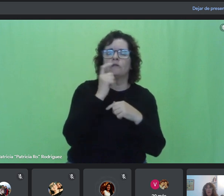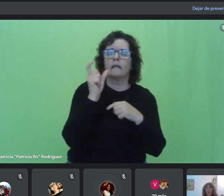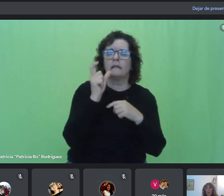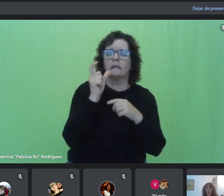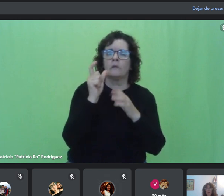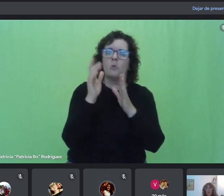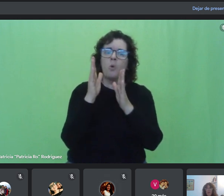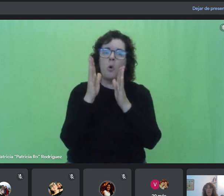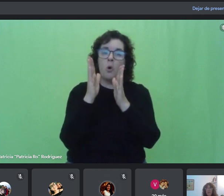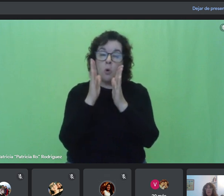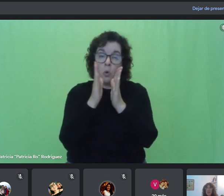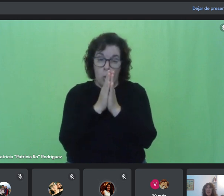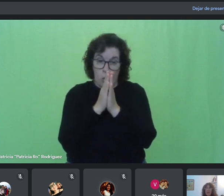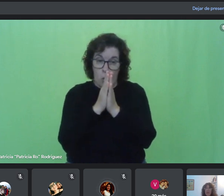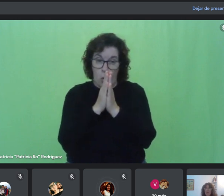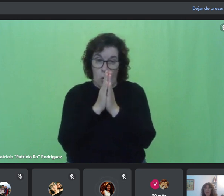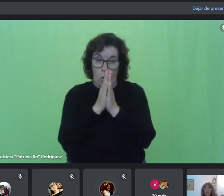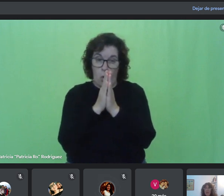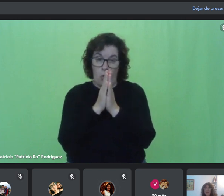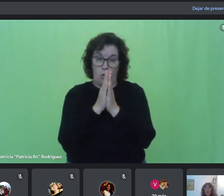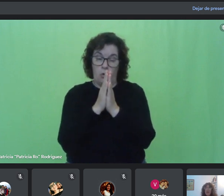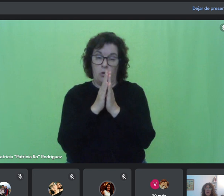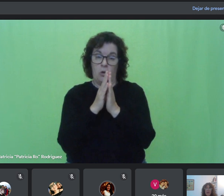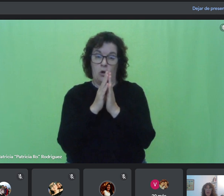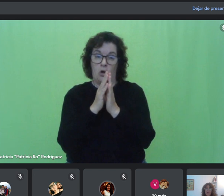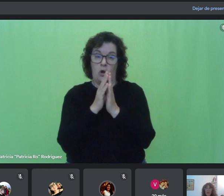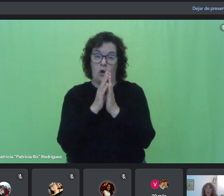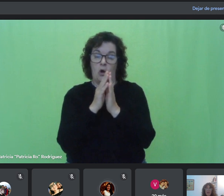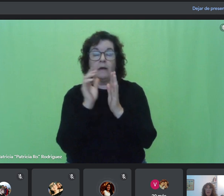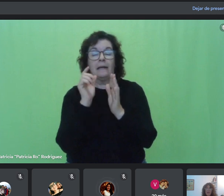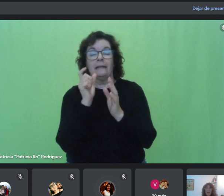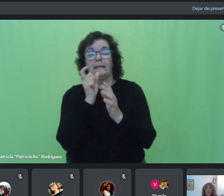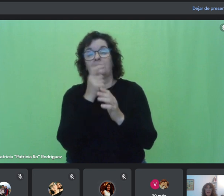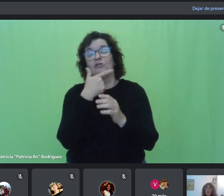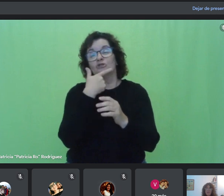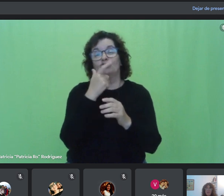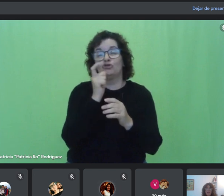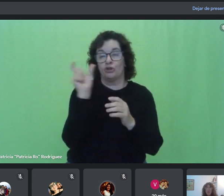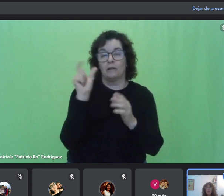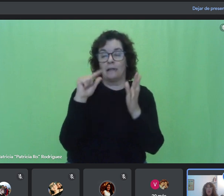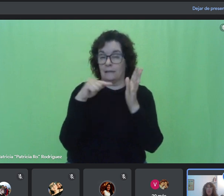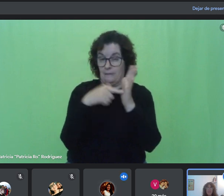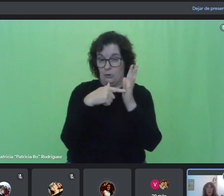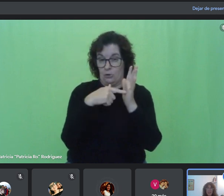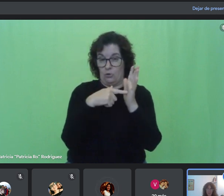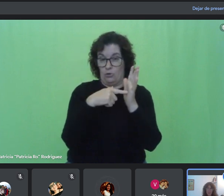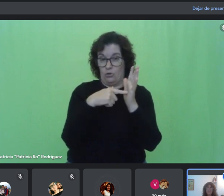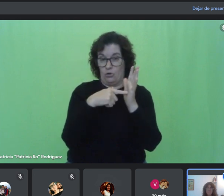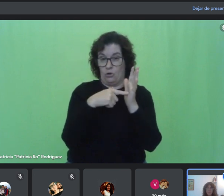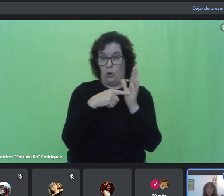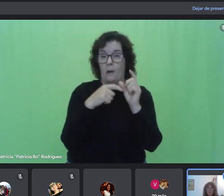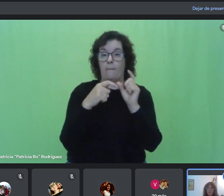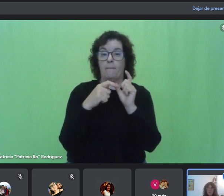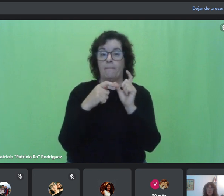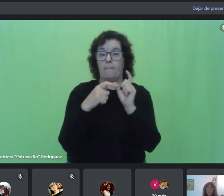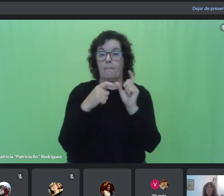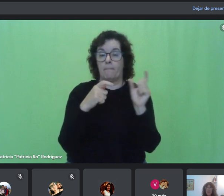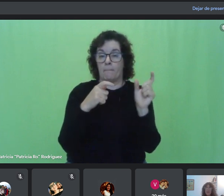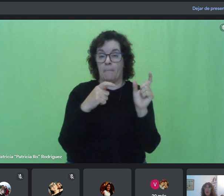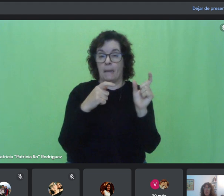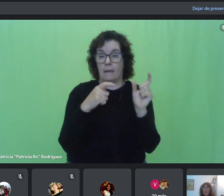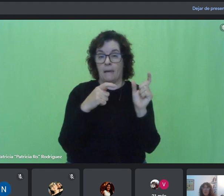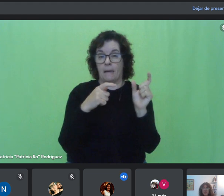sí, como el sustantivo núcleo, que sería la UNESCO. El núcleo no. Es mandato. Mandato,